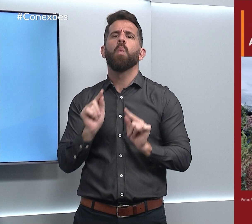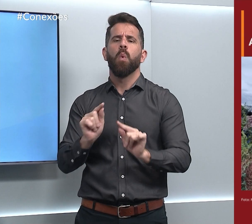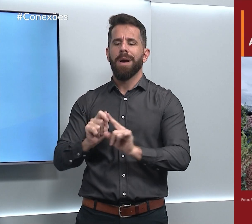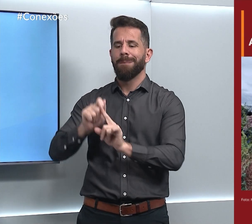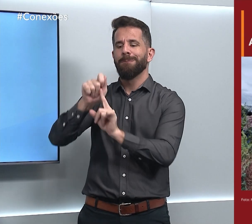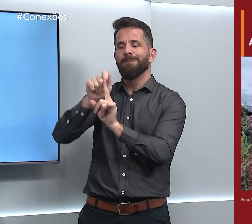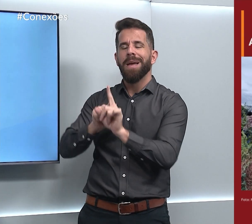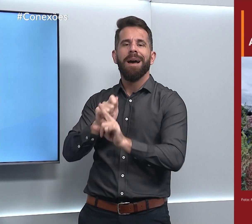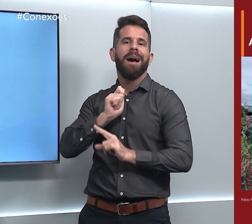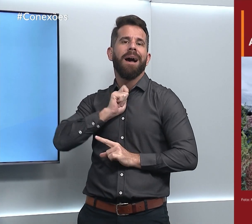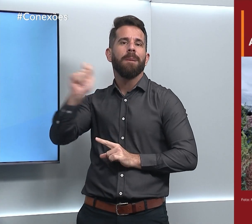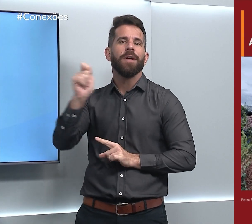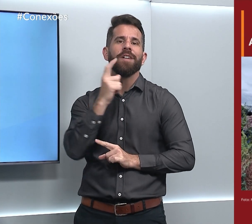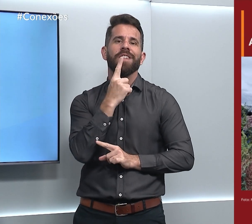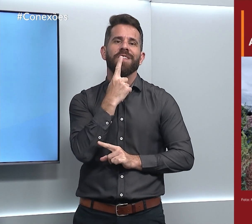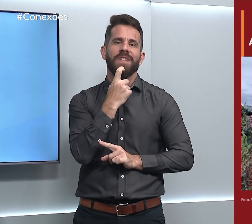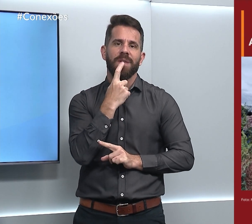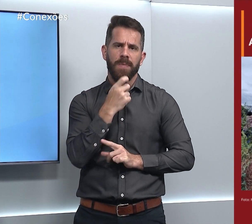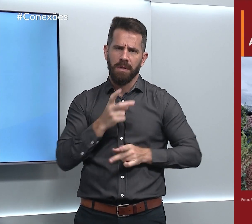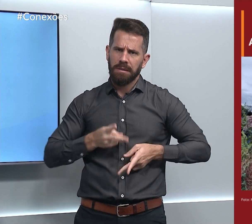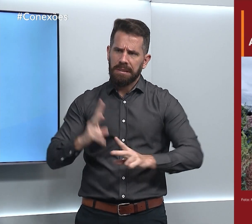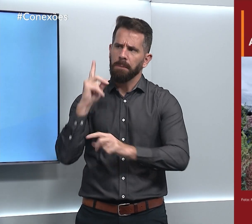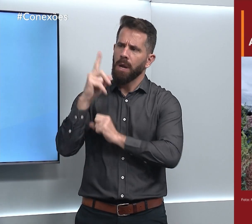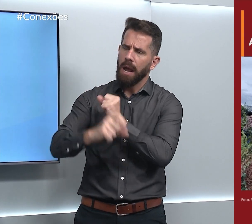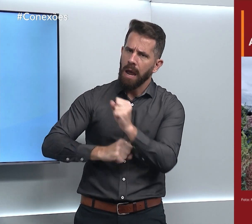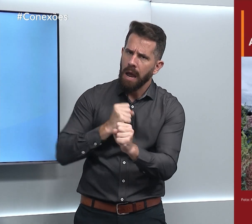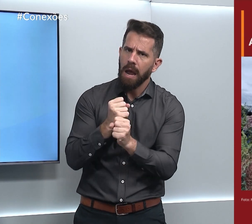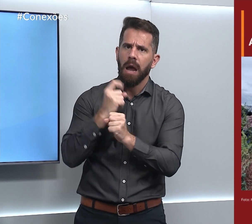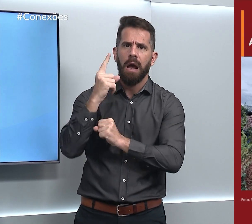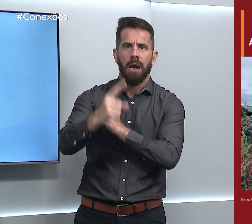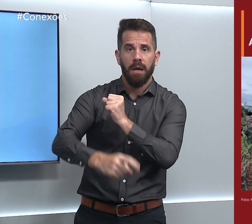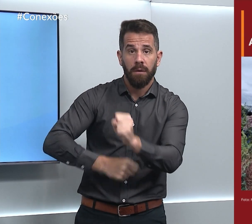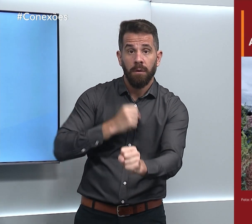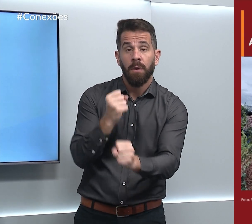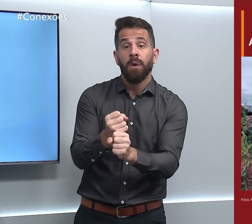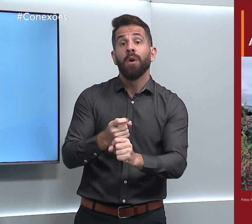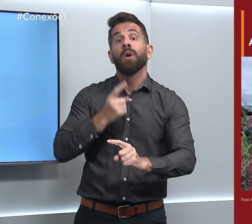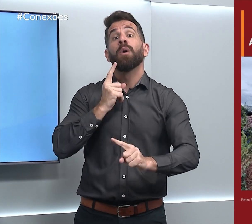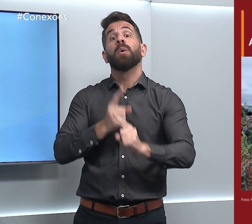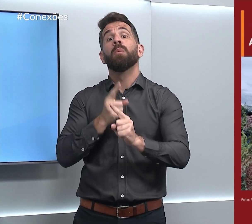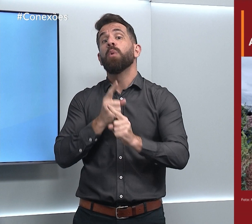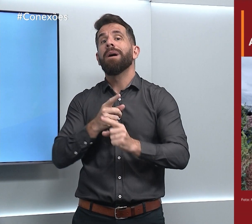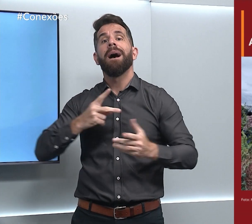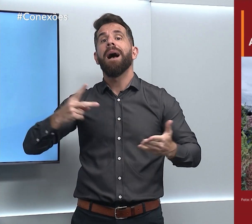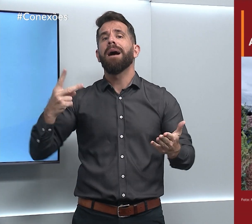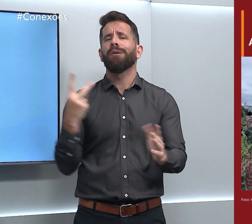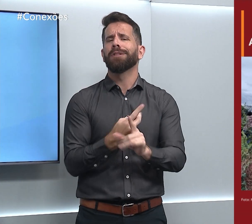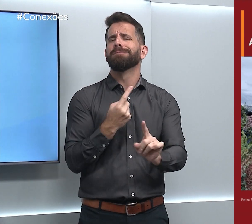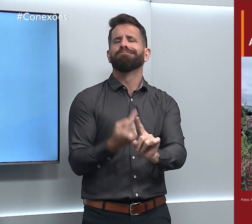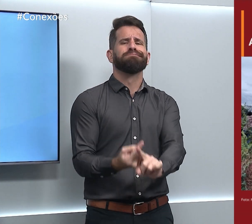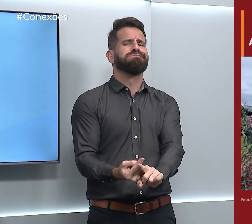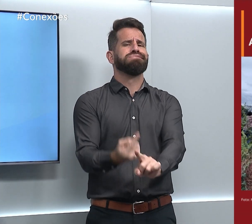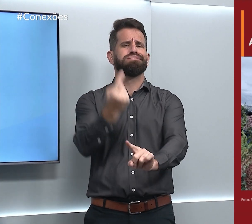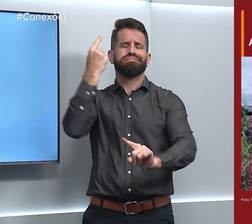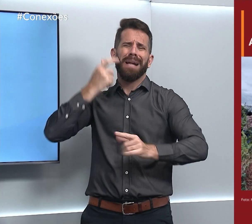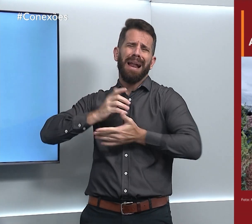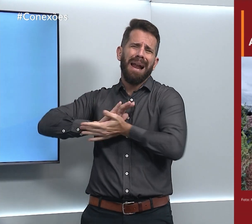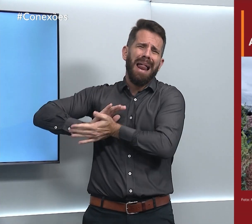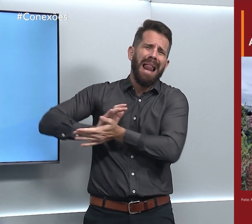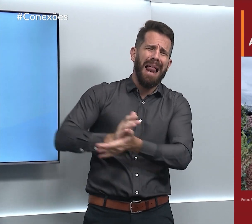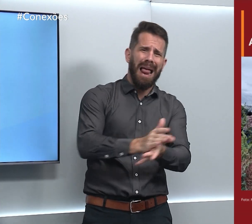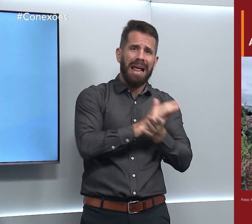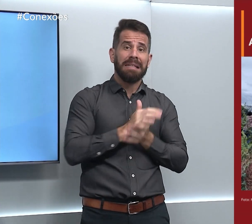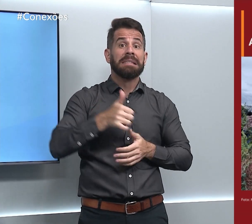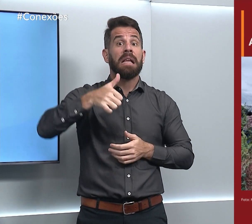Ela ocorre anualmente, no mês de abril, que é aniversário do massacre de Eldorado dos Carajás, que deixou 19 mortos